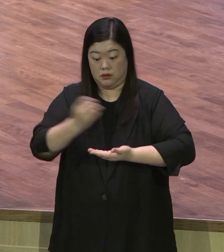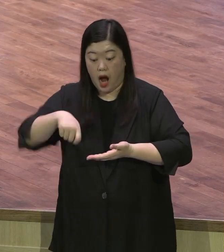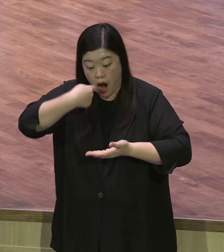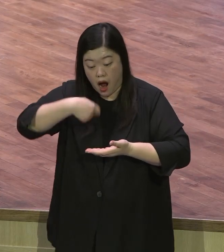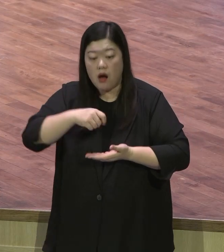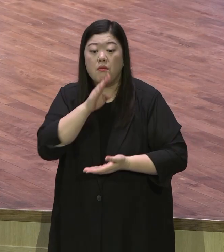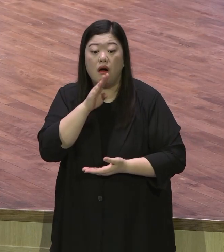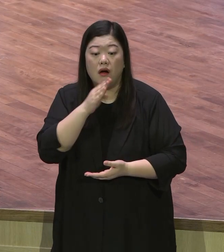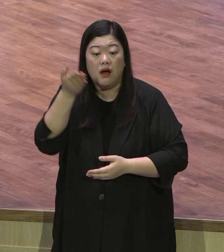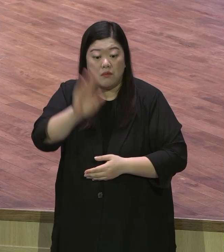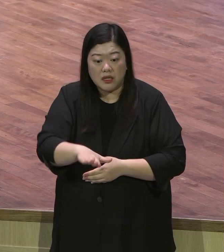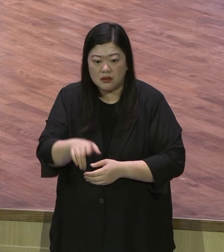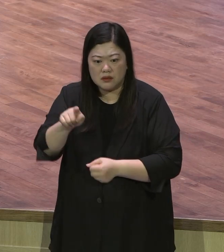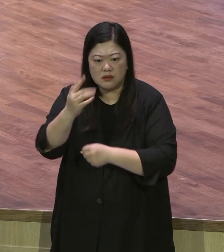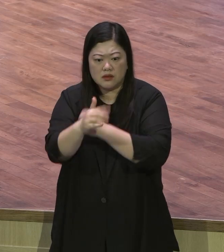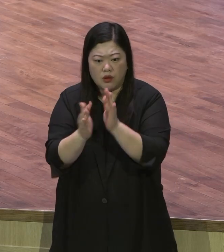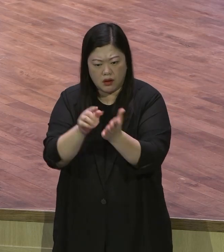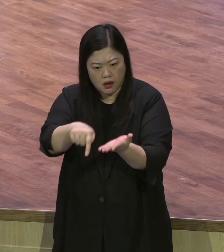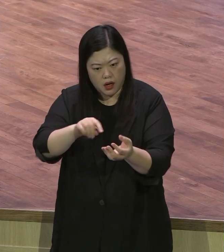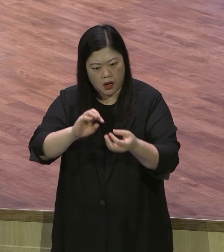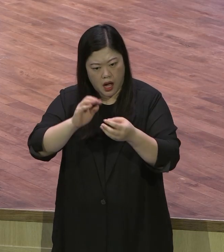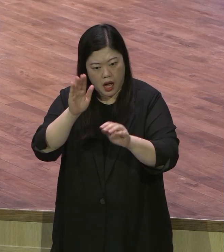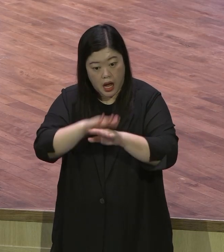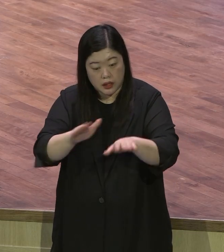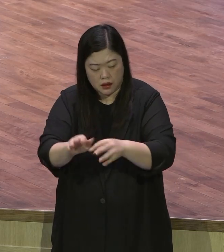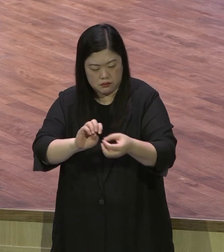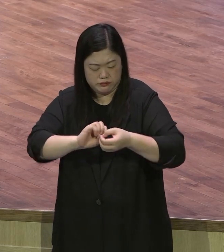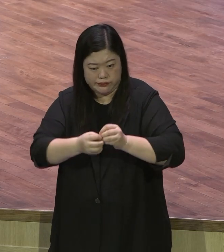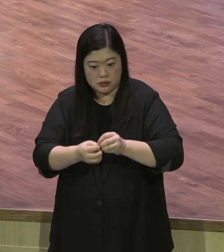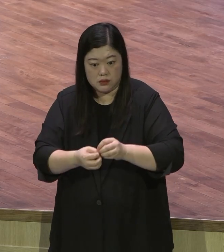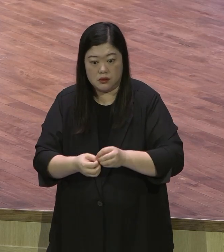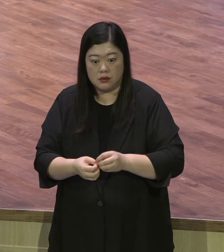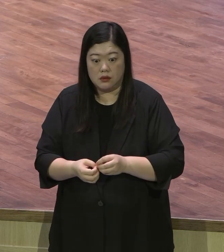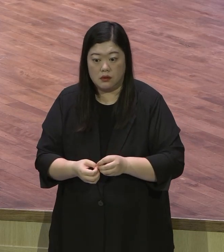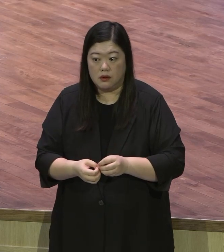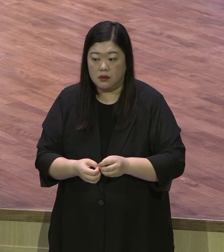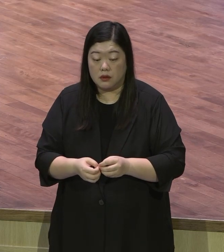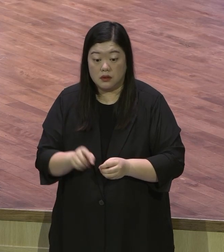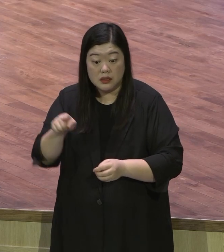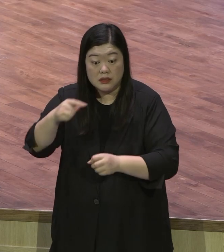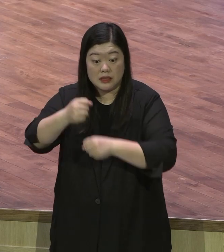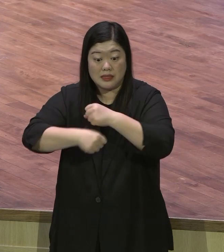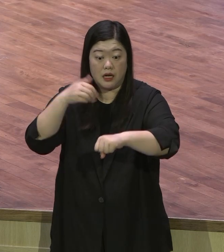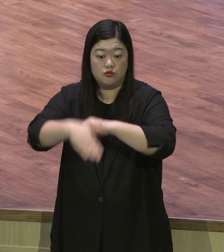아주 고상하게 학문적으로 접근하면서 자기 생각, 자기 주장.